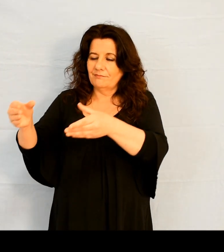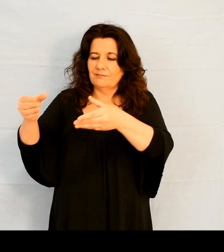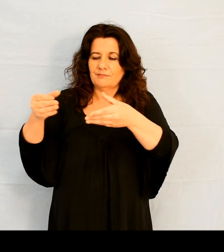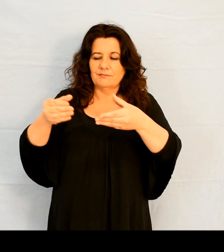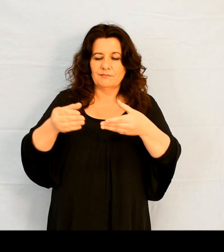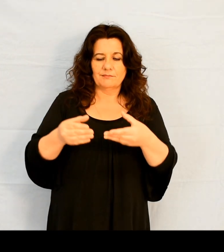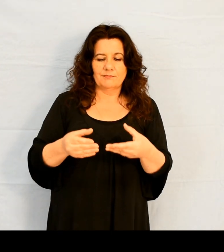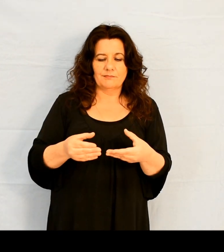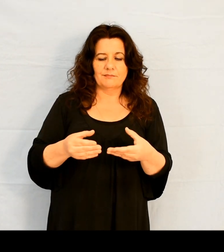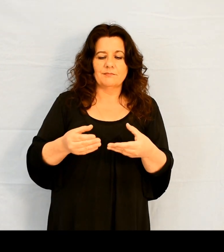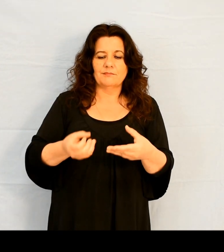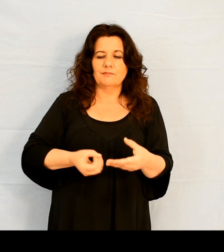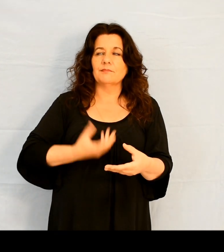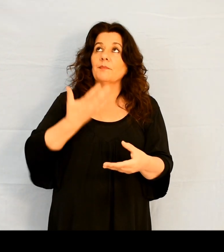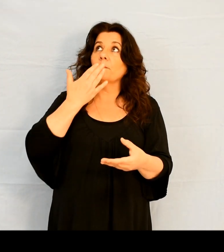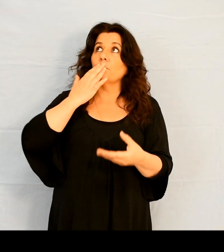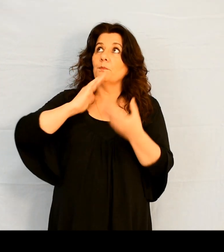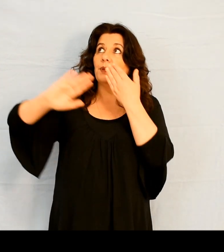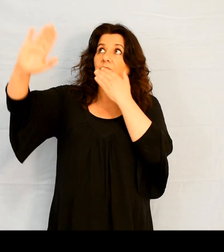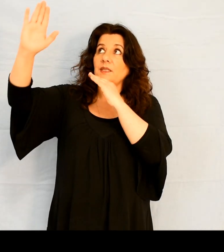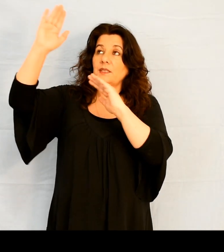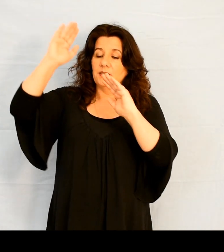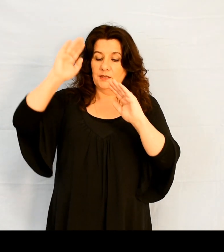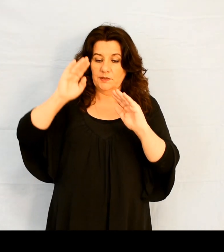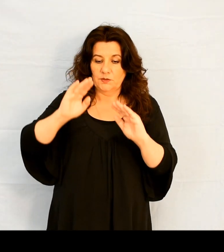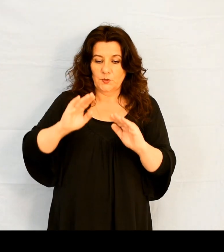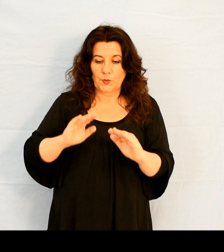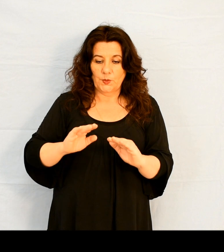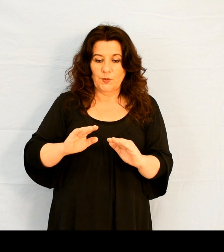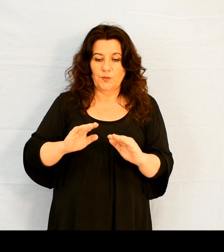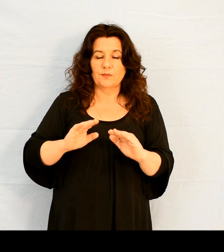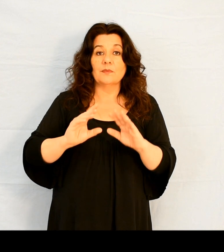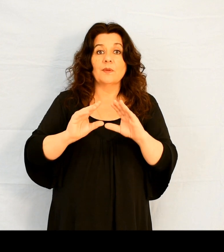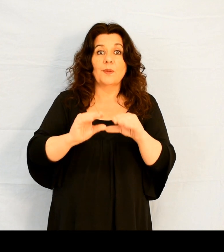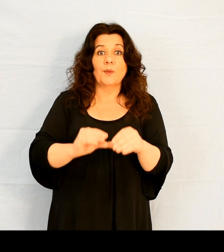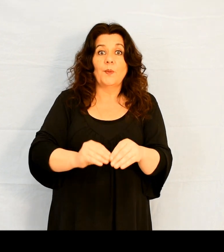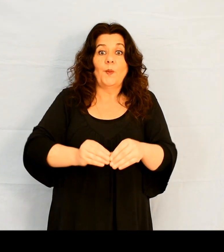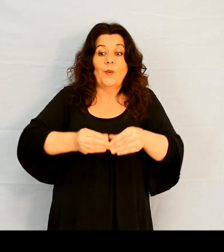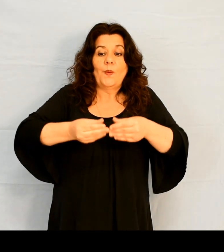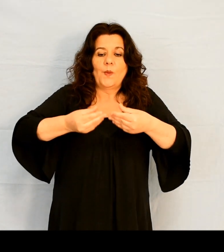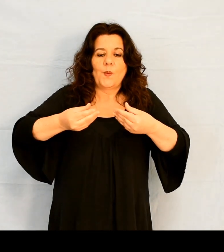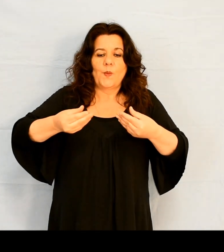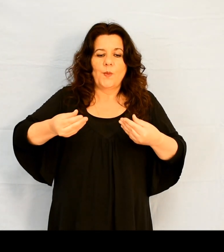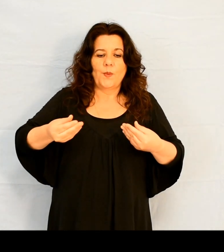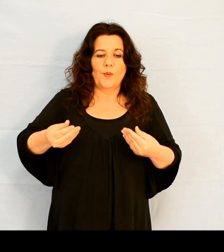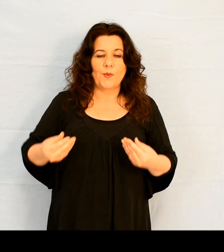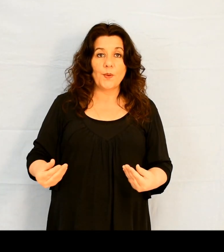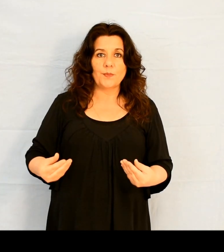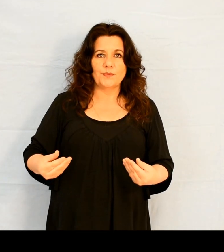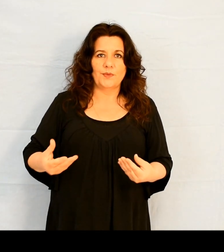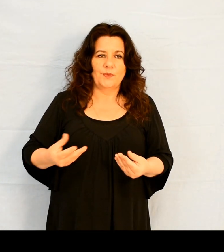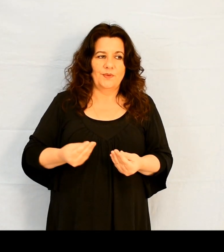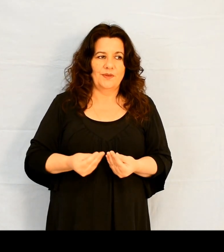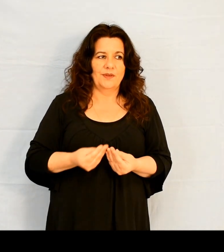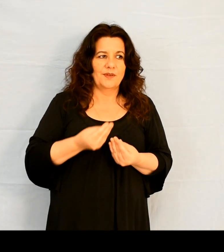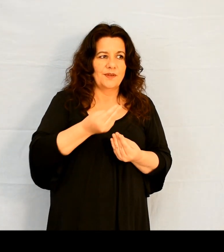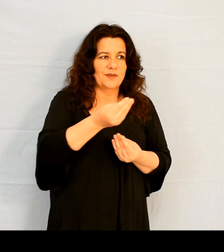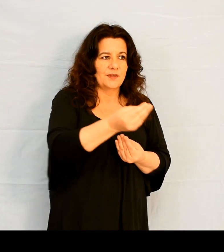bénédiction et, l'ayant rompu, il leur donna.